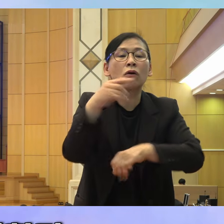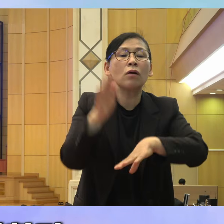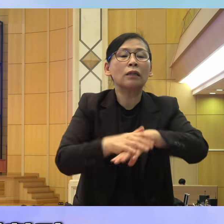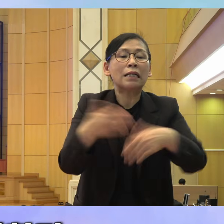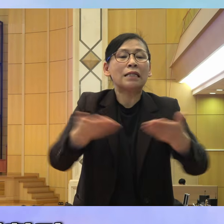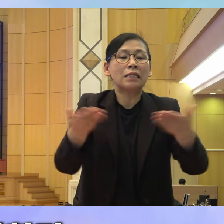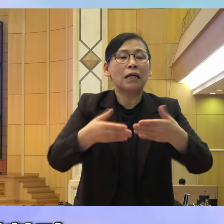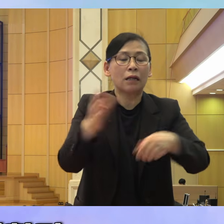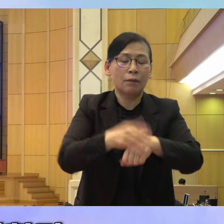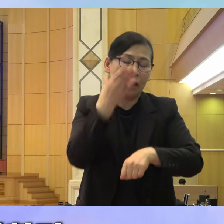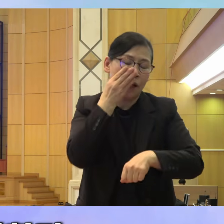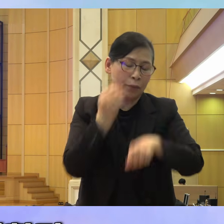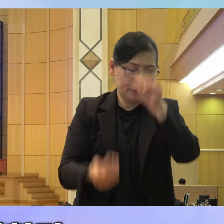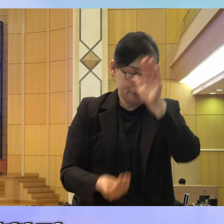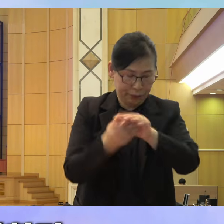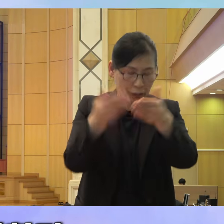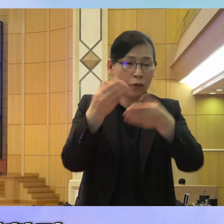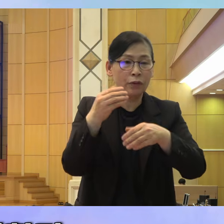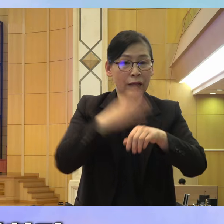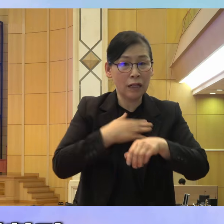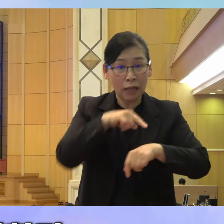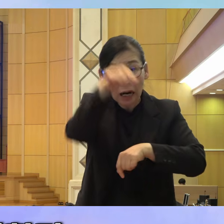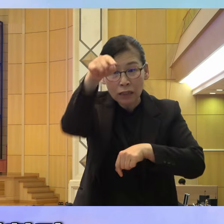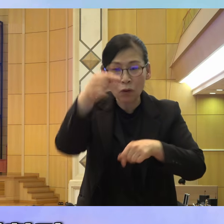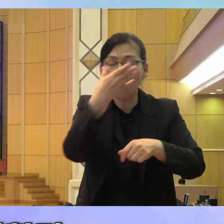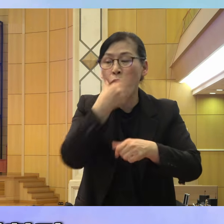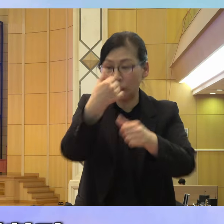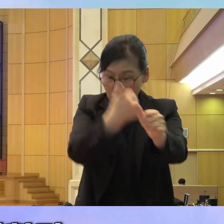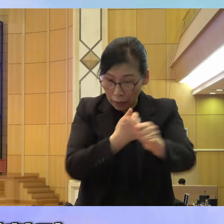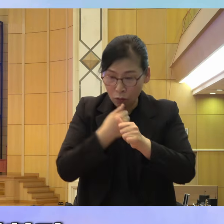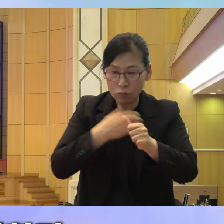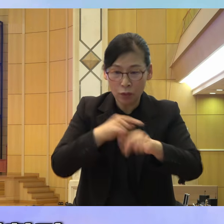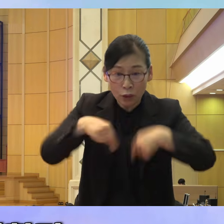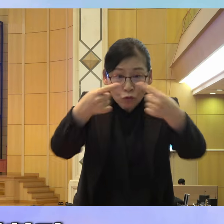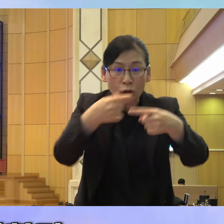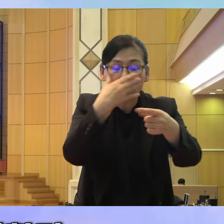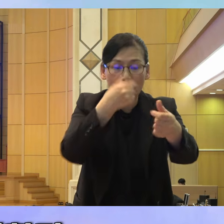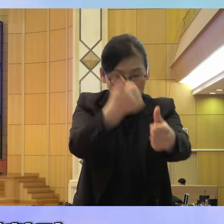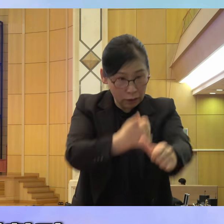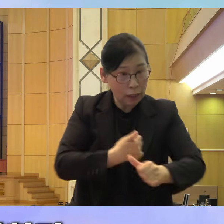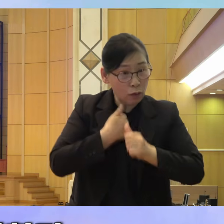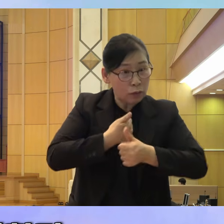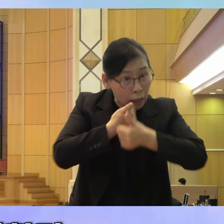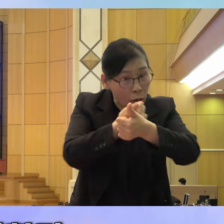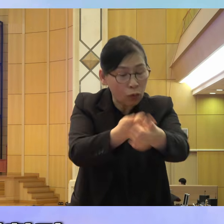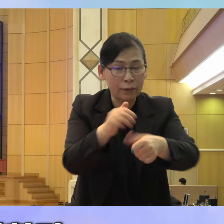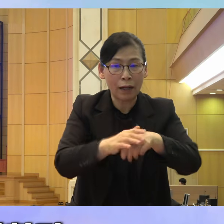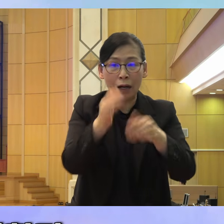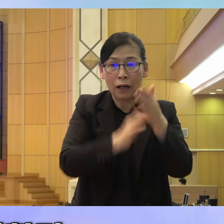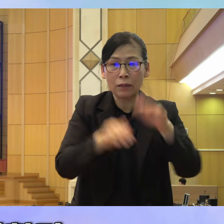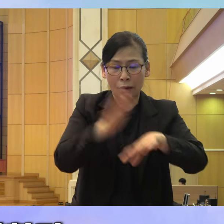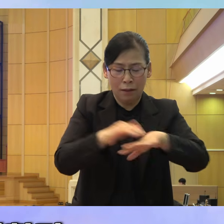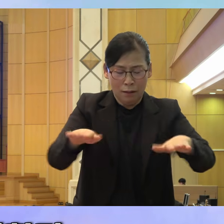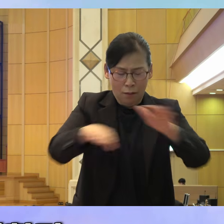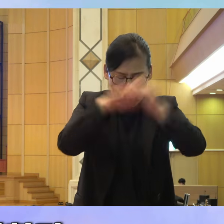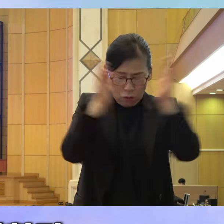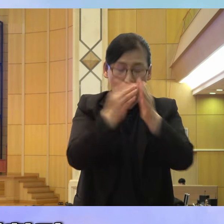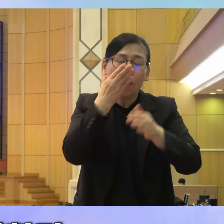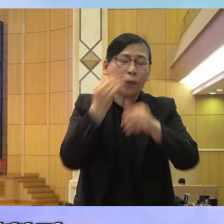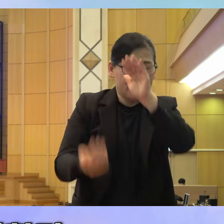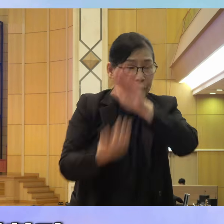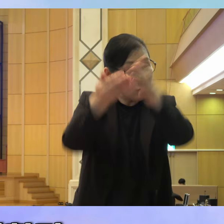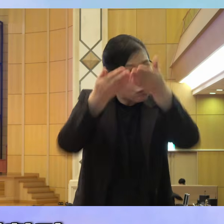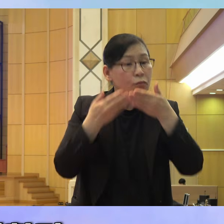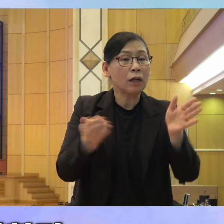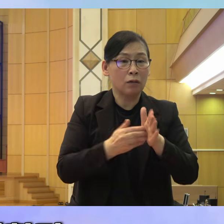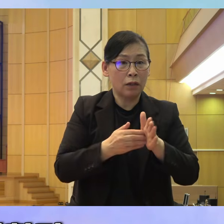손으로 하는 것마다 복이 임하고, 내가 나가도 복이 따라오고 들어와도 복이 따라오고 내 가정도 범사에 복이 있다는